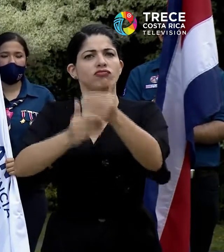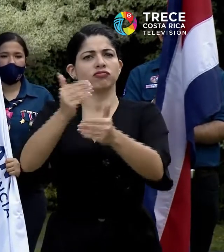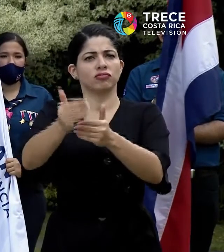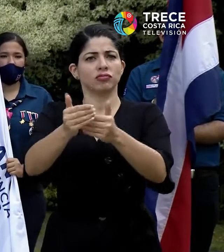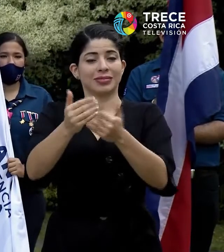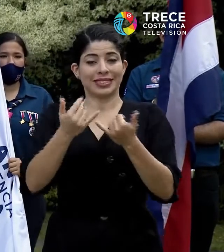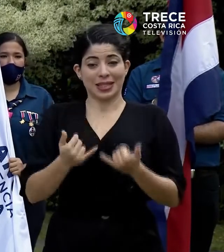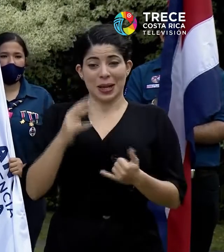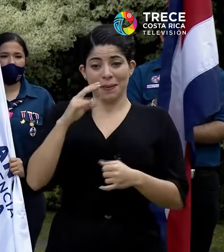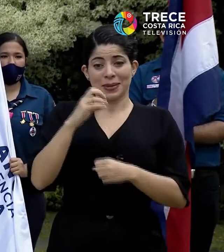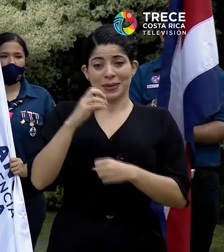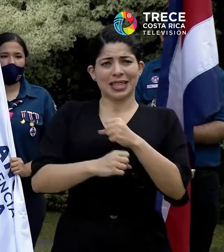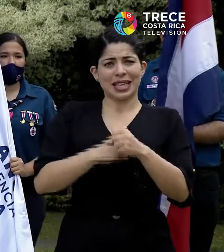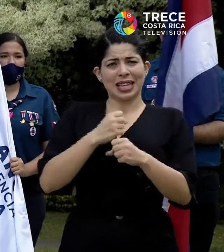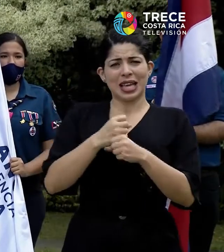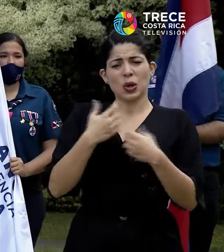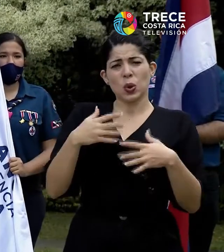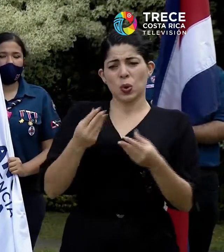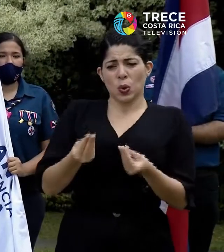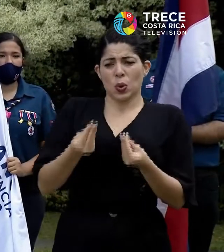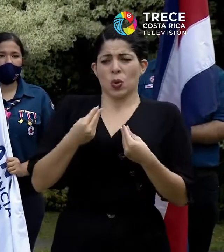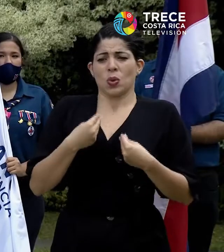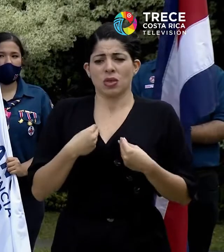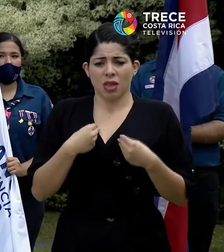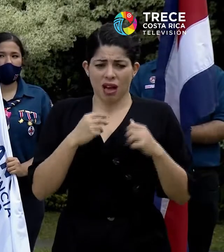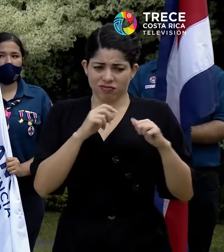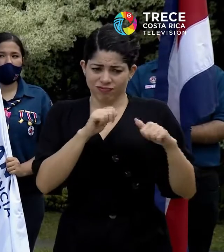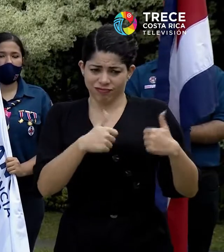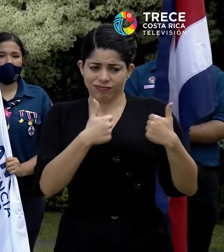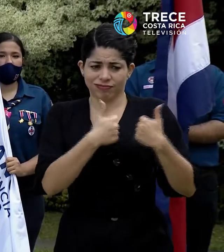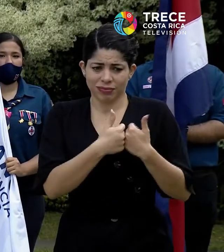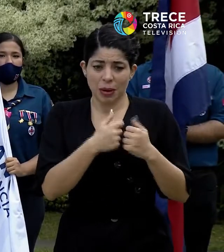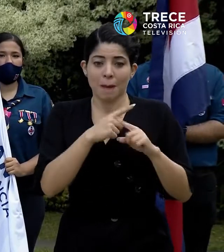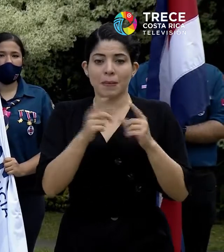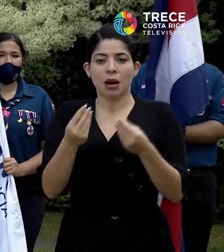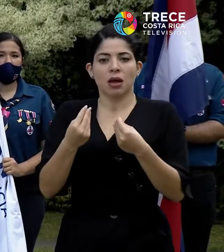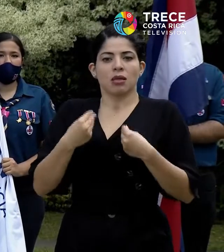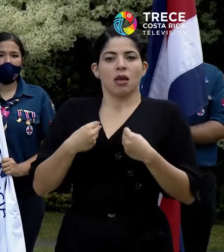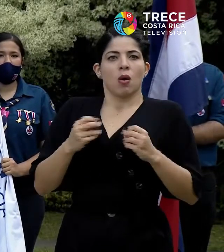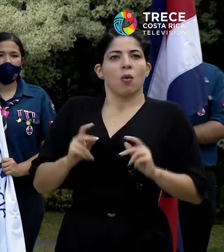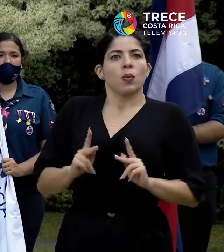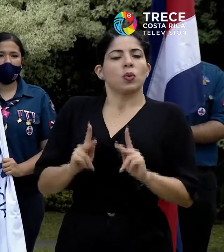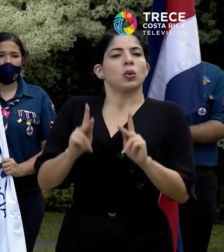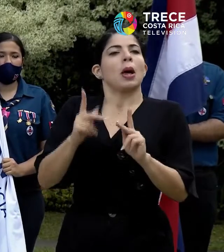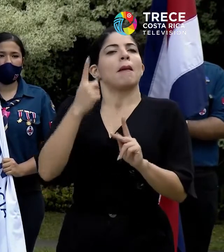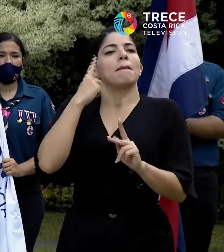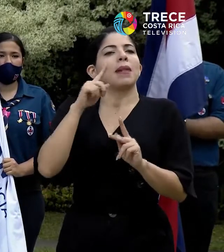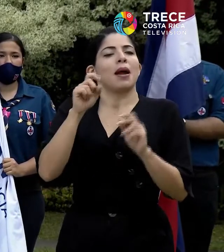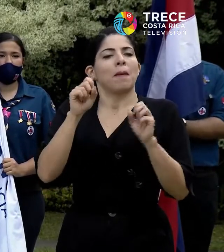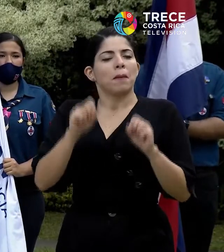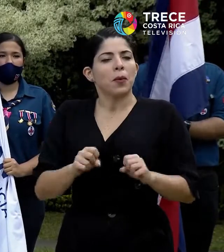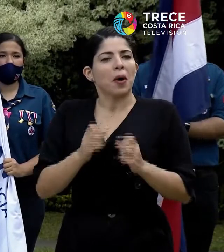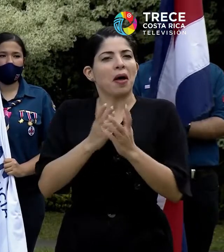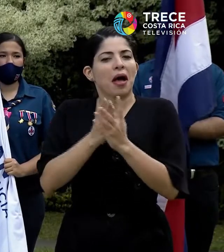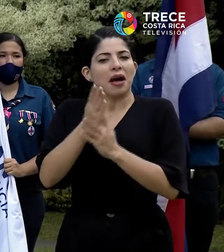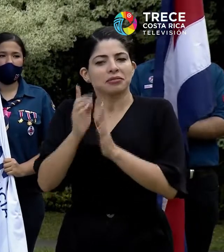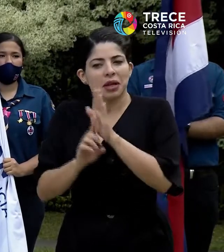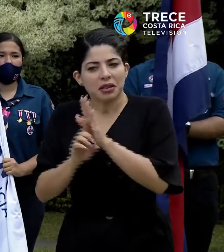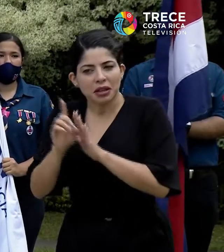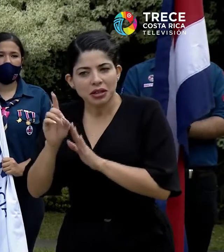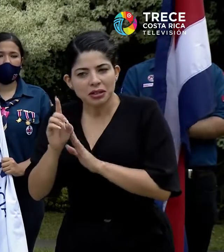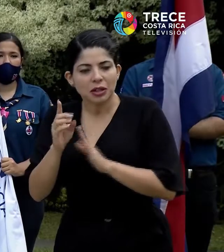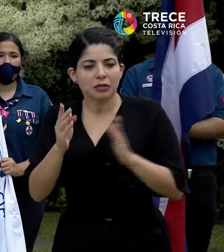con enorme plataforma y también desafíos para hacerlos accesibles al desarrollo, potencial para